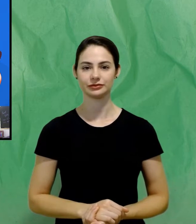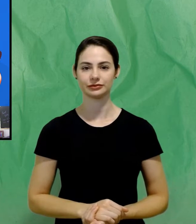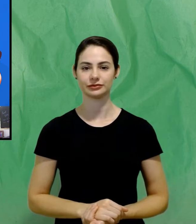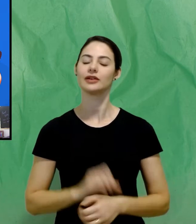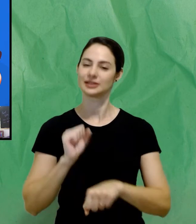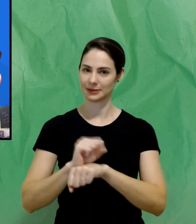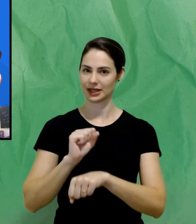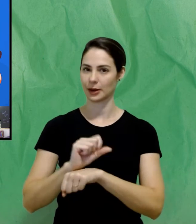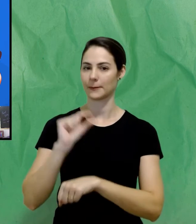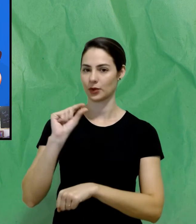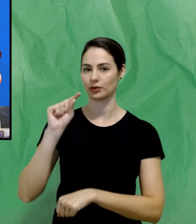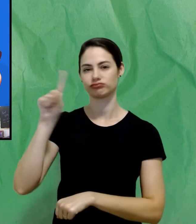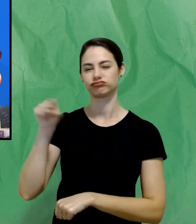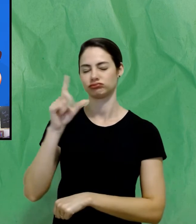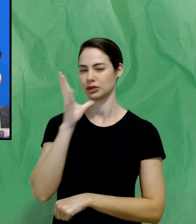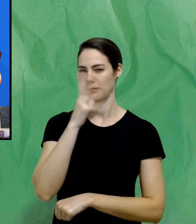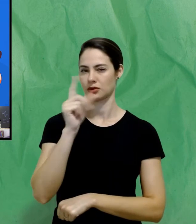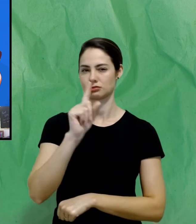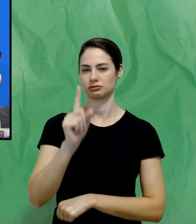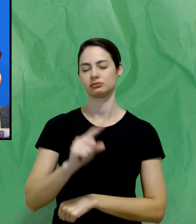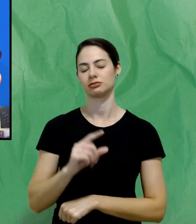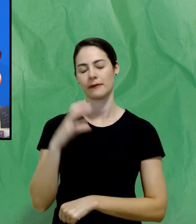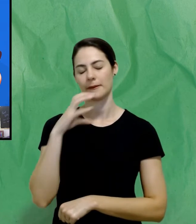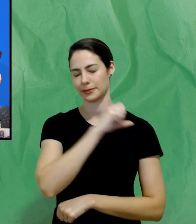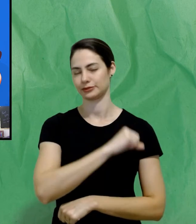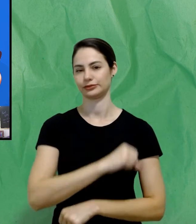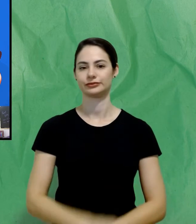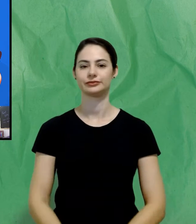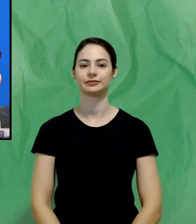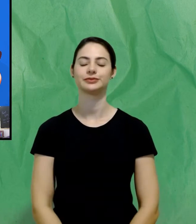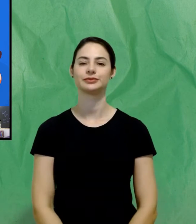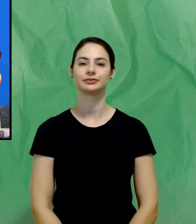Vamos aguardar aqui, ele não demora, tá, gente? É até rápido.